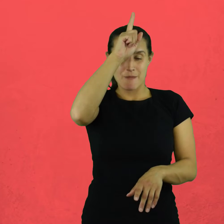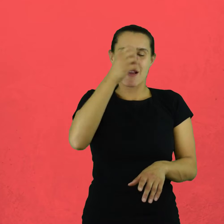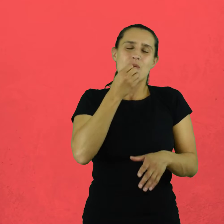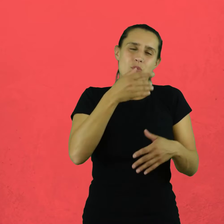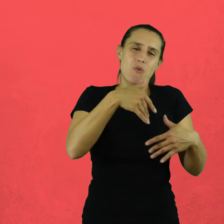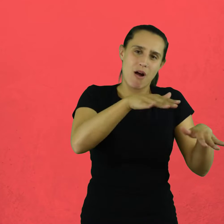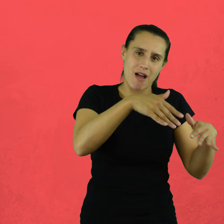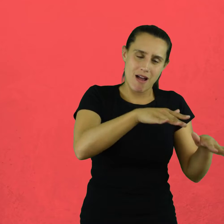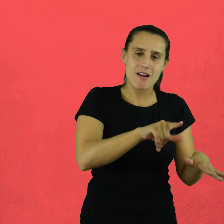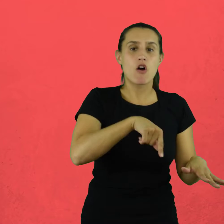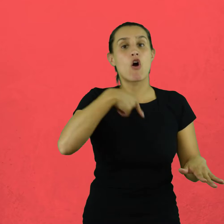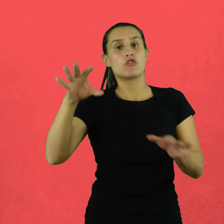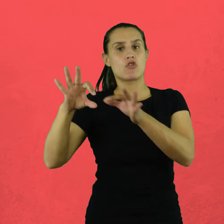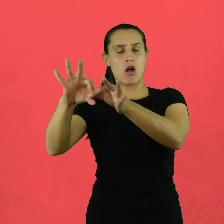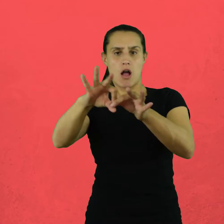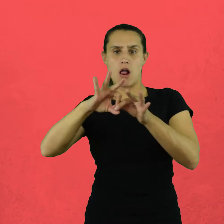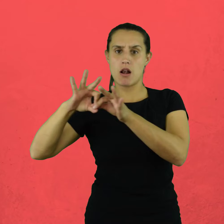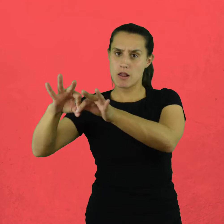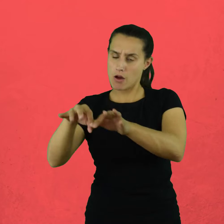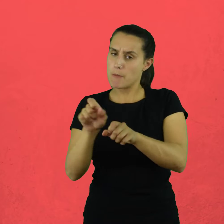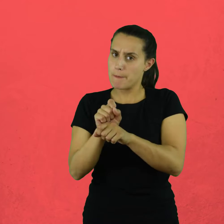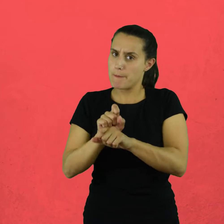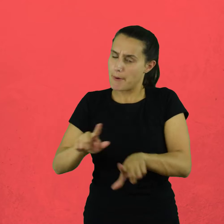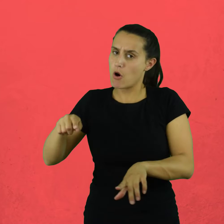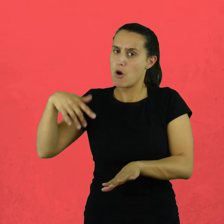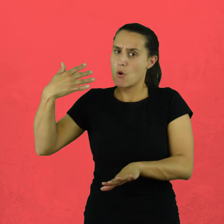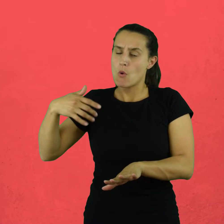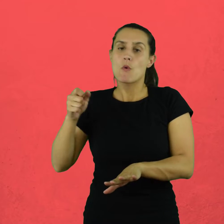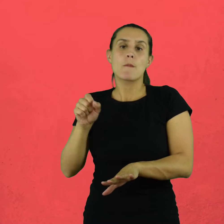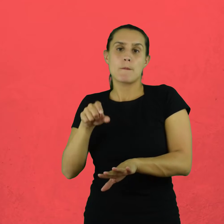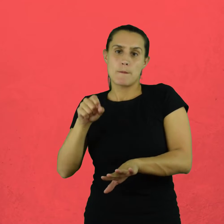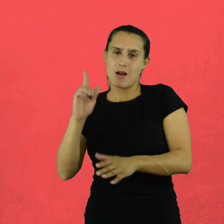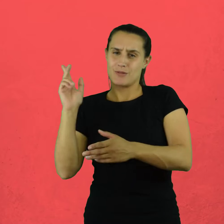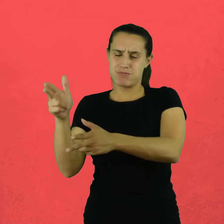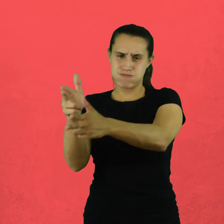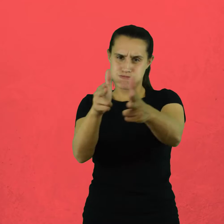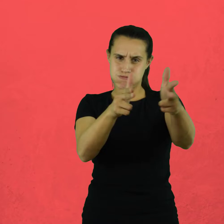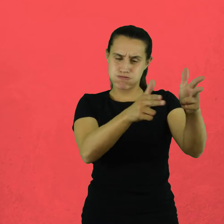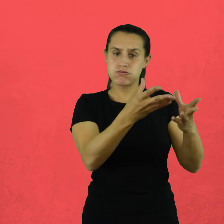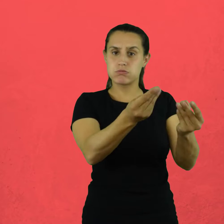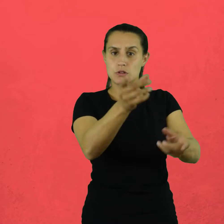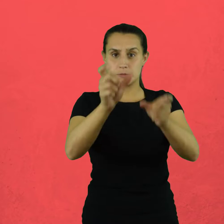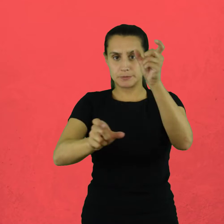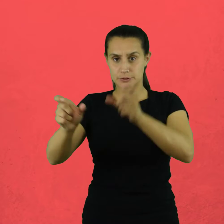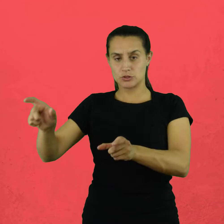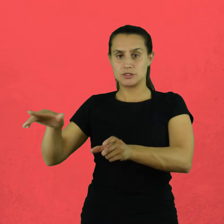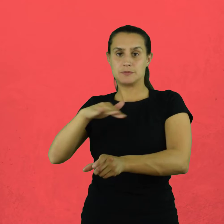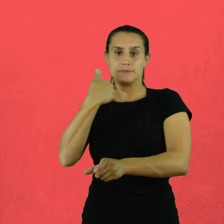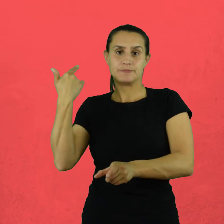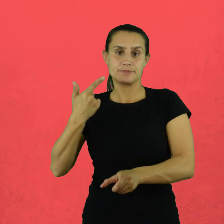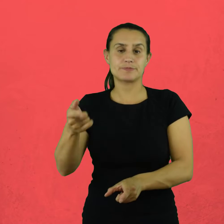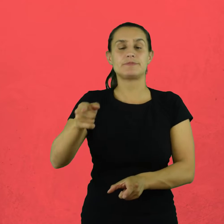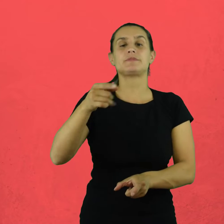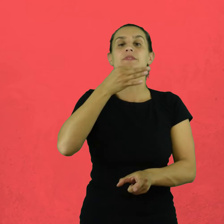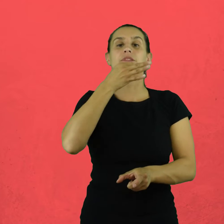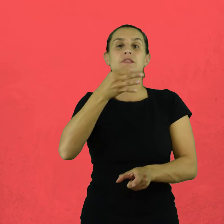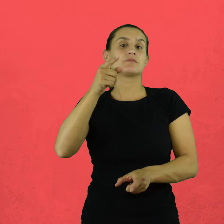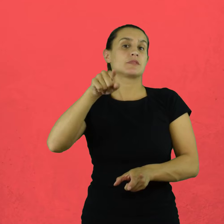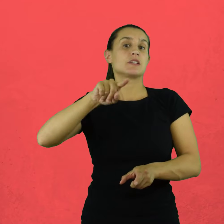Los tribunales alemanes fueron más bondadosos que los aliados, la mayoría de quienes asesinaron en masa, en el este durante la Segunda